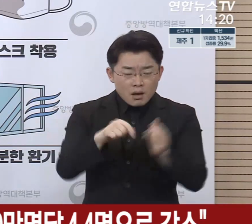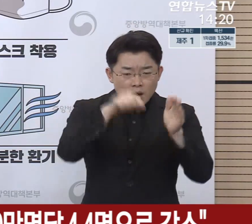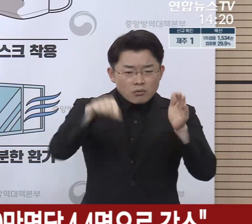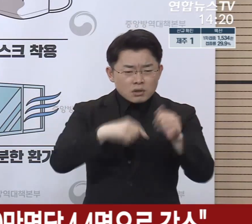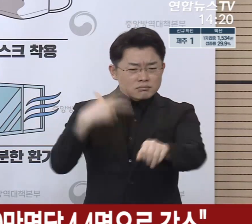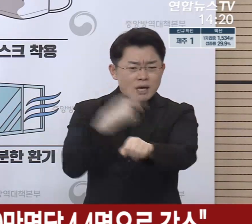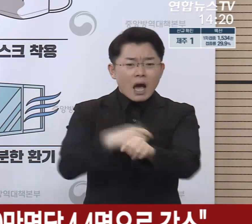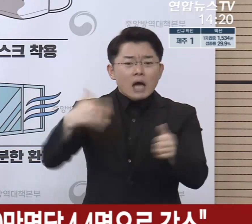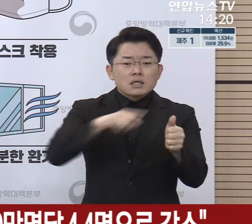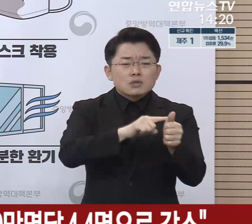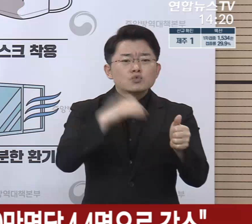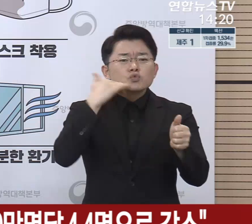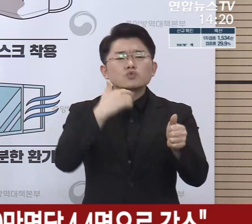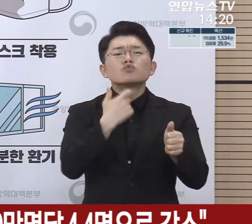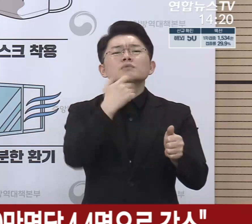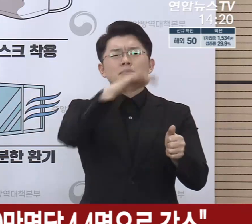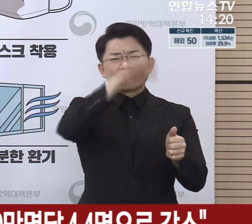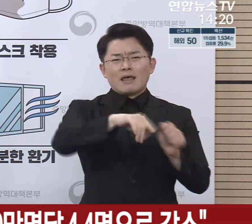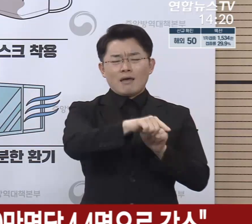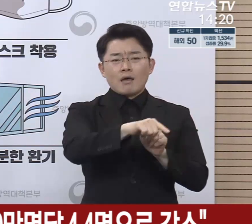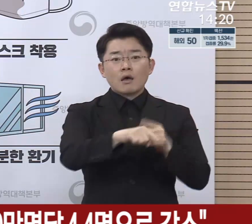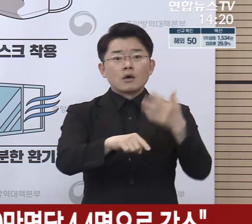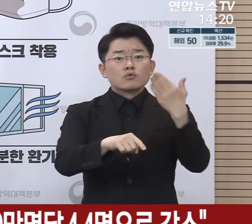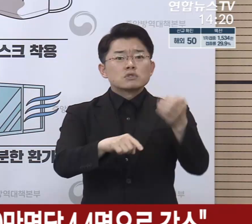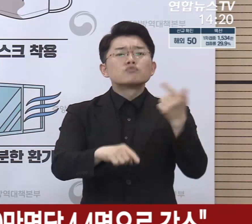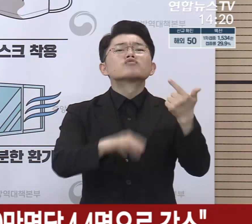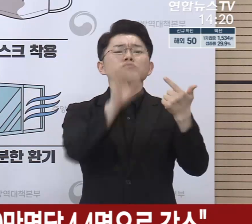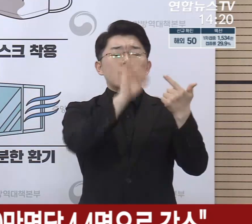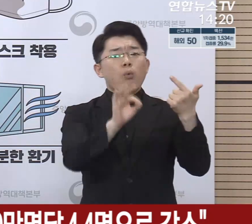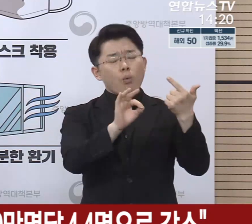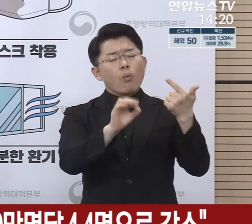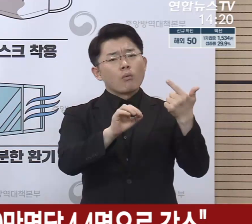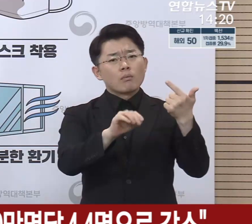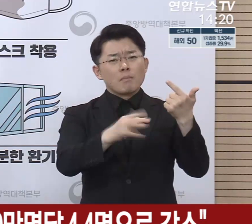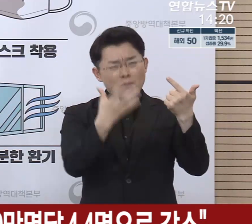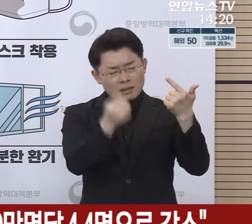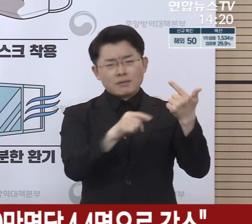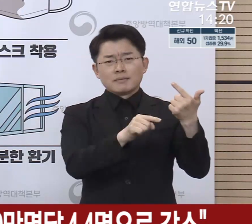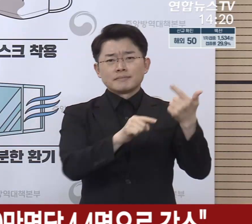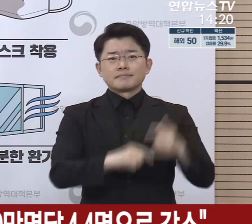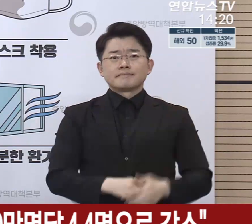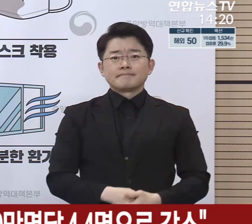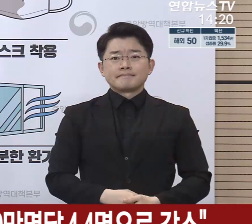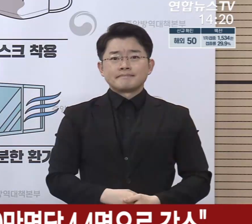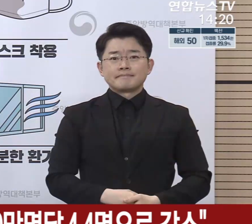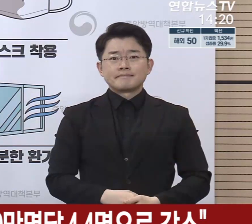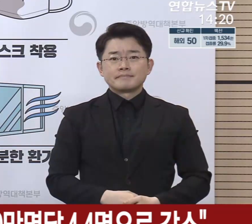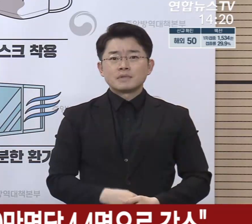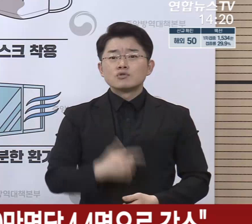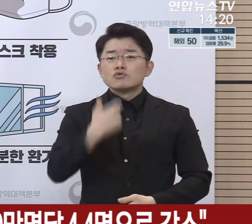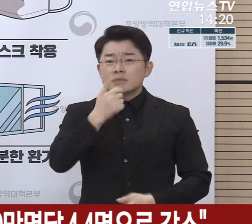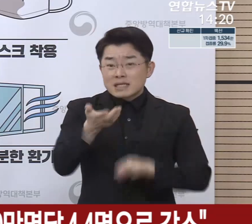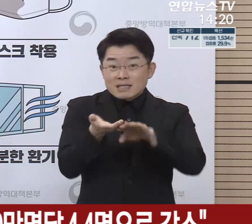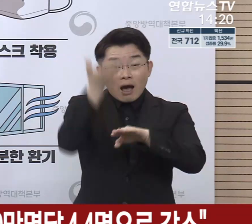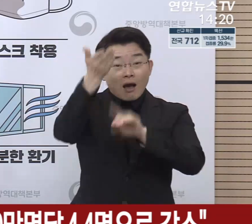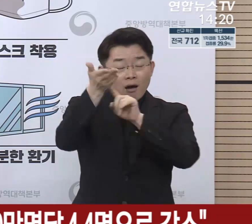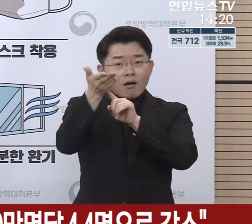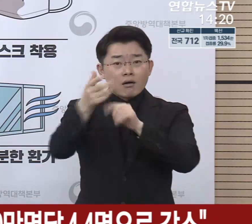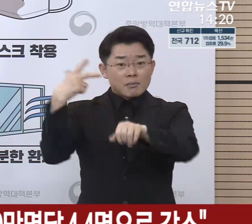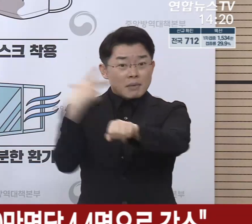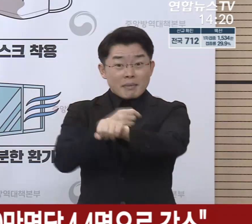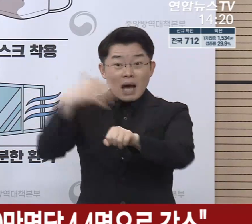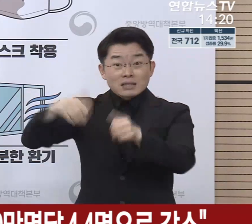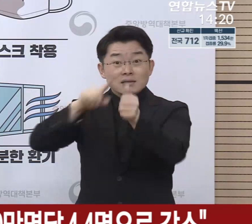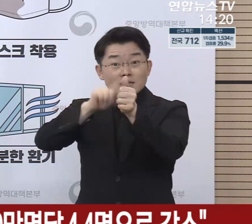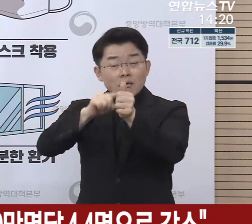미접종자의 비율은 60세 미만에서는 96.3%가 접종을 받지 않았으며 60대 이상에서도